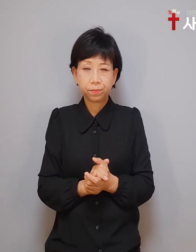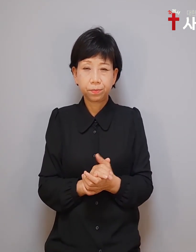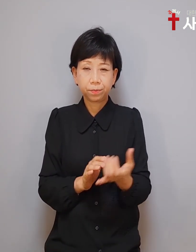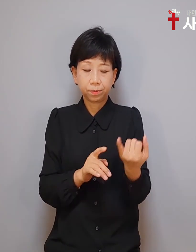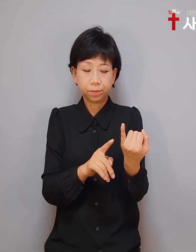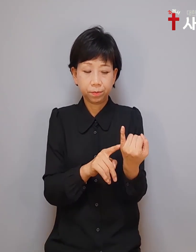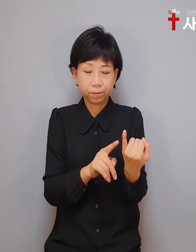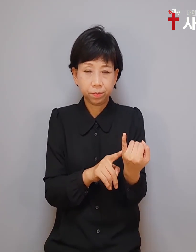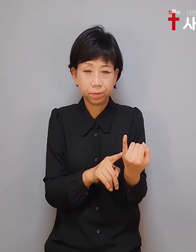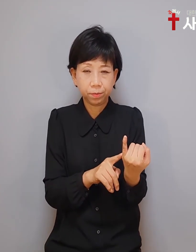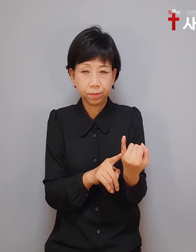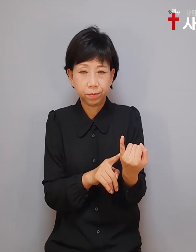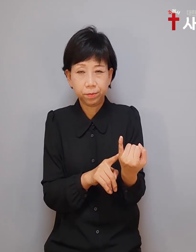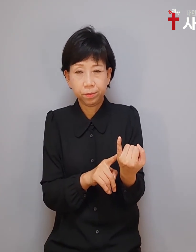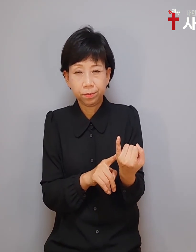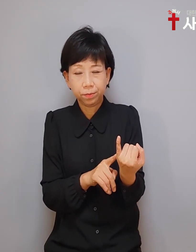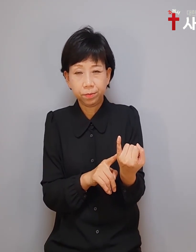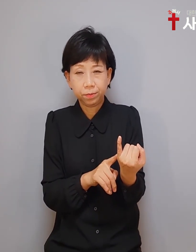지수.